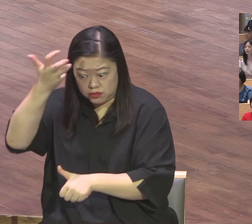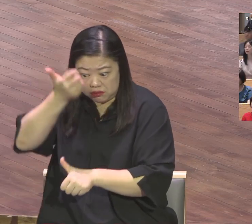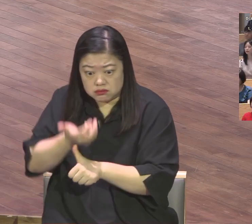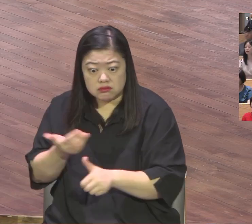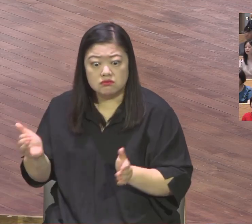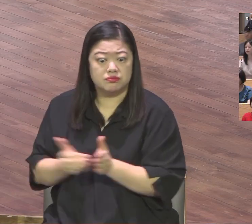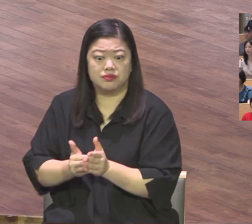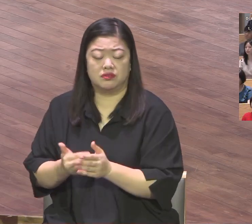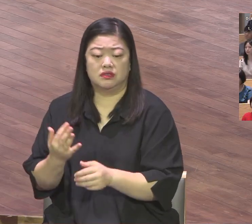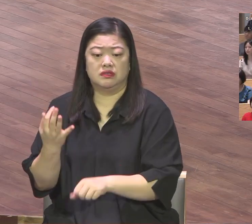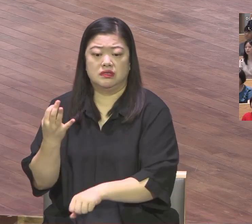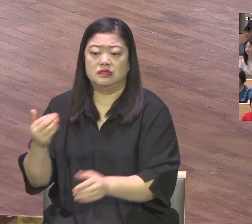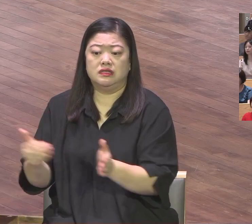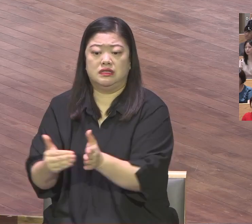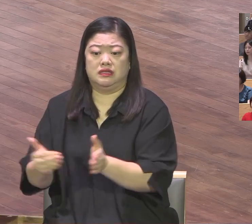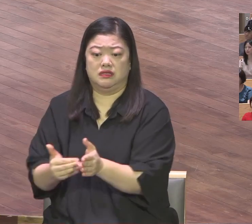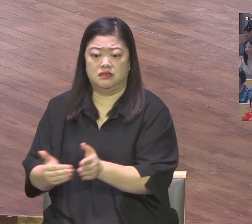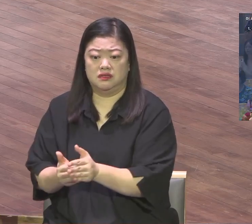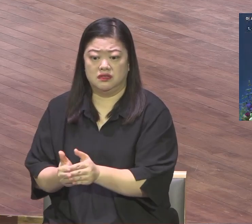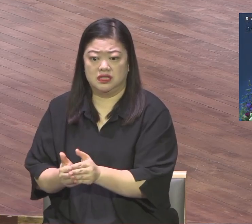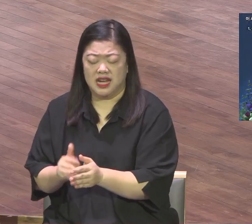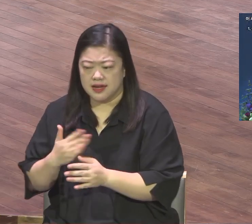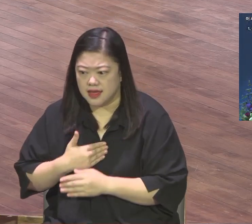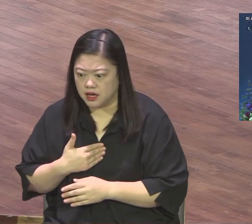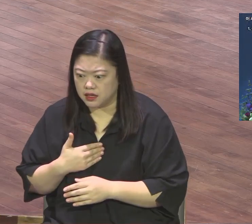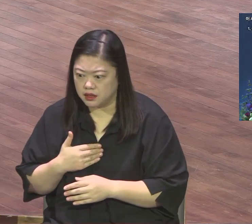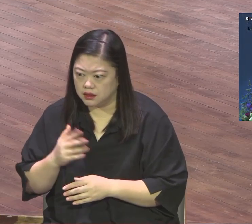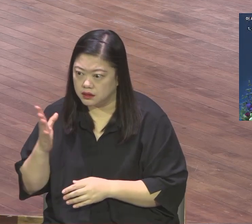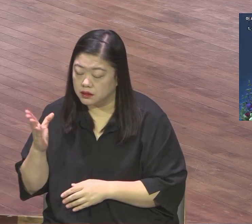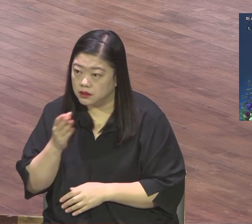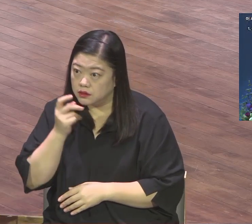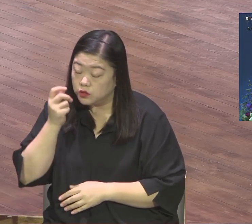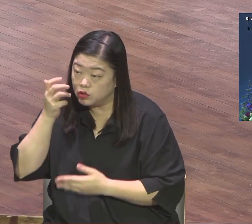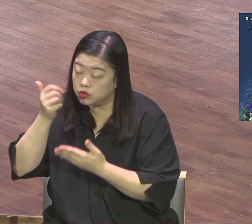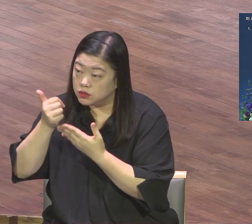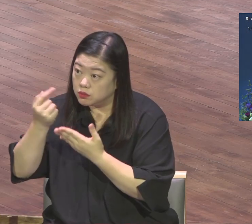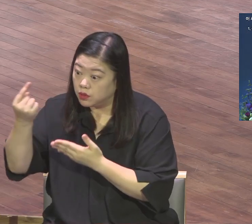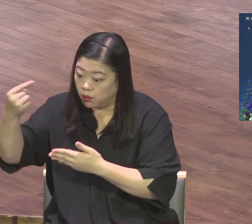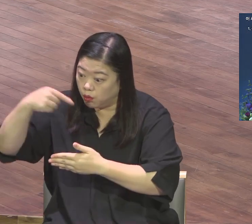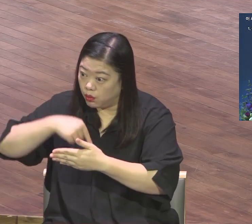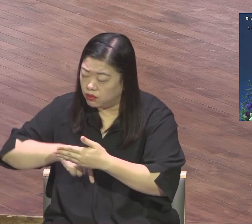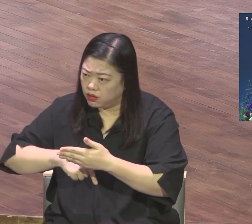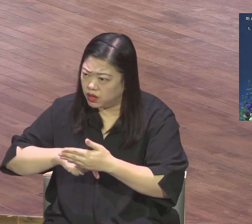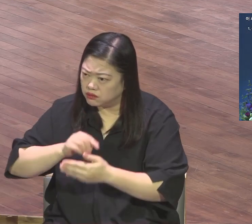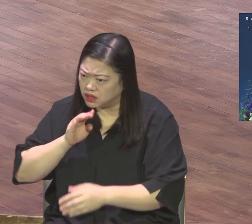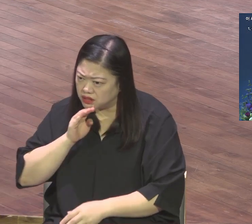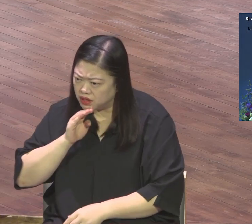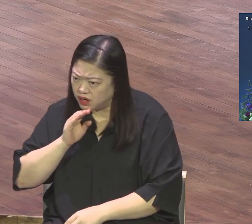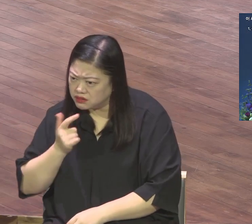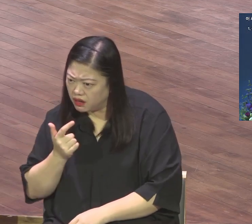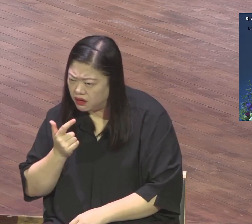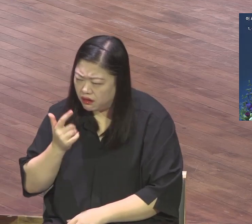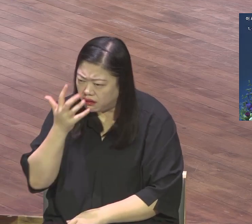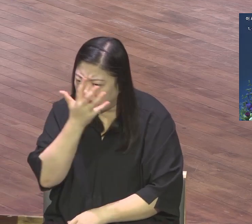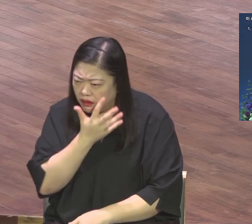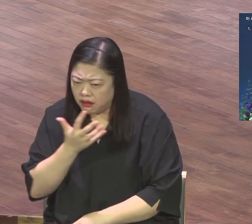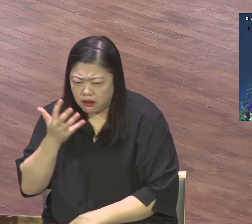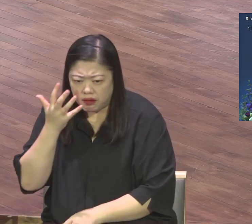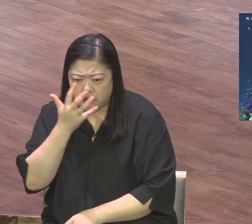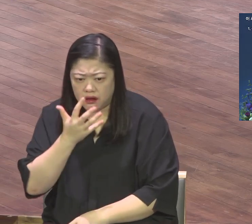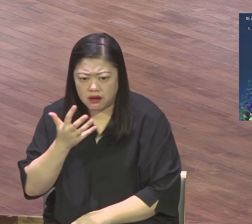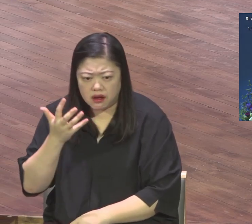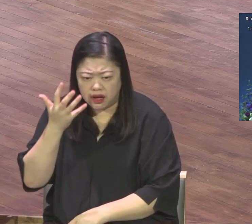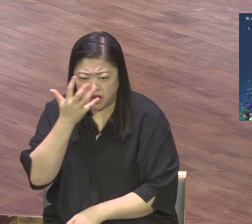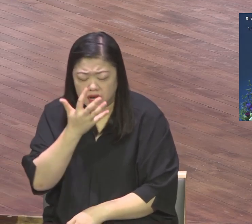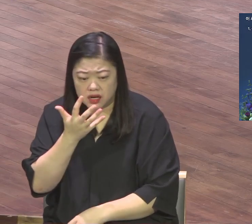성령 받은 거 의심하면 안 돼요. 내가 이 성령을 받은 건지 성령이 내 안에 있는 건지 모르겠다. 그 사단이 속삭이는